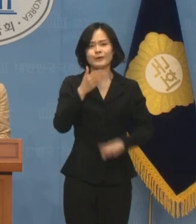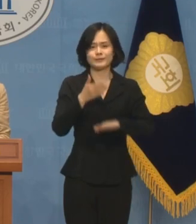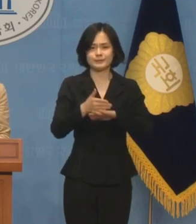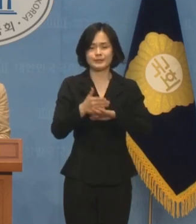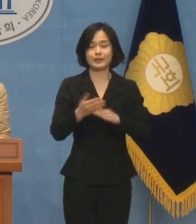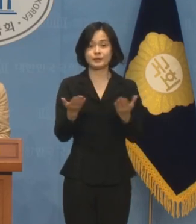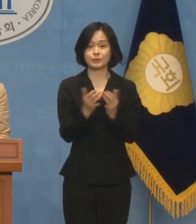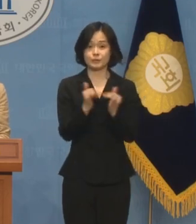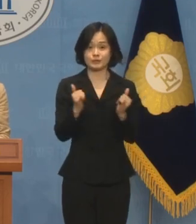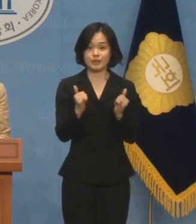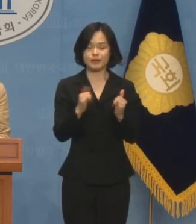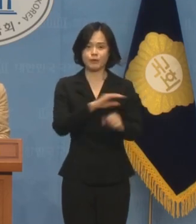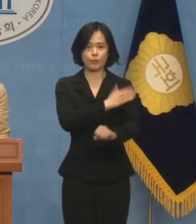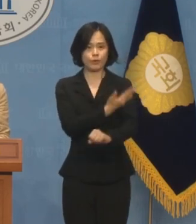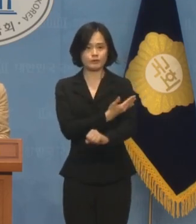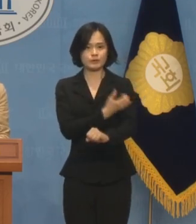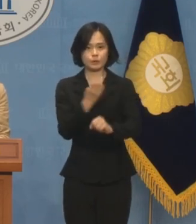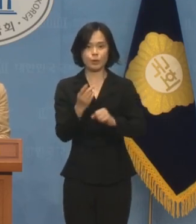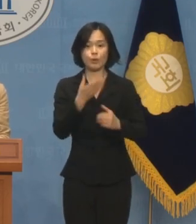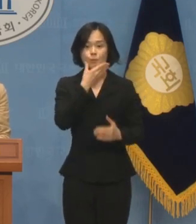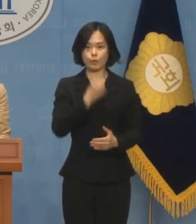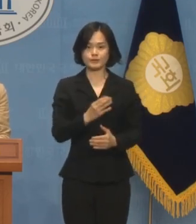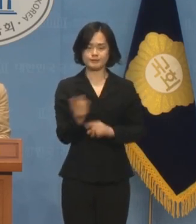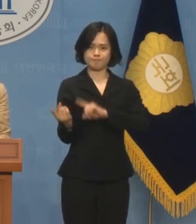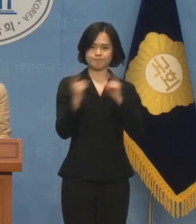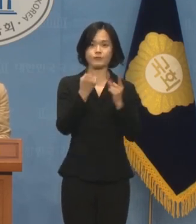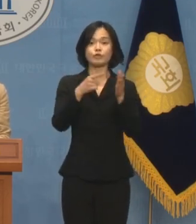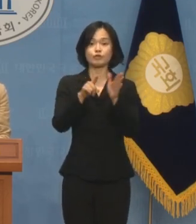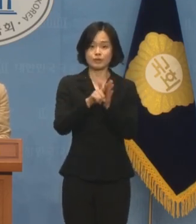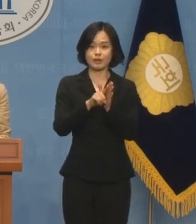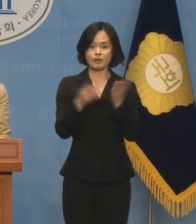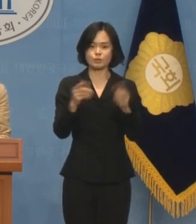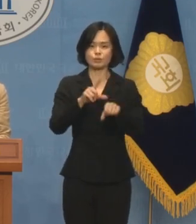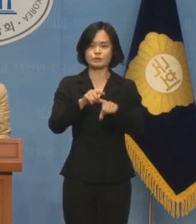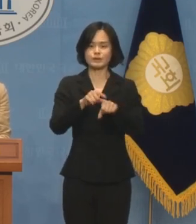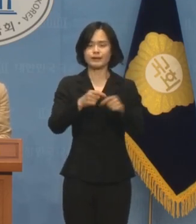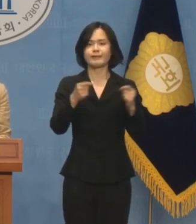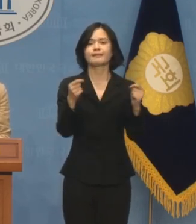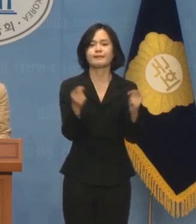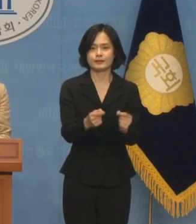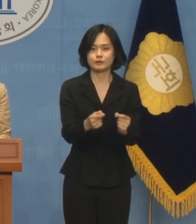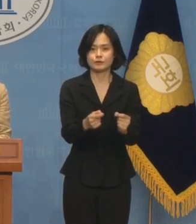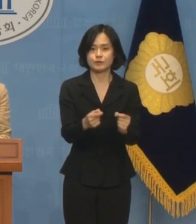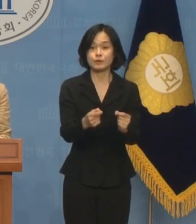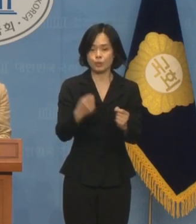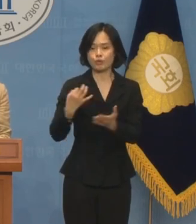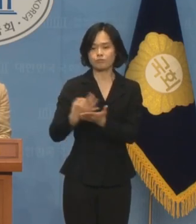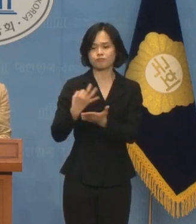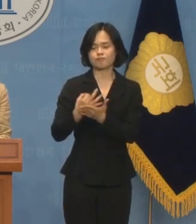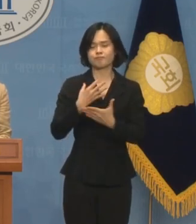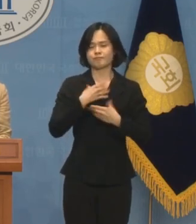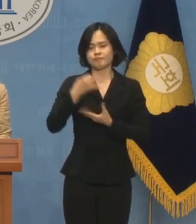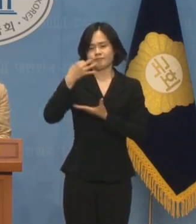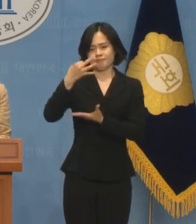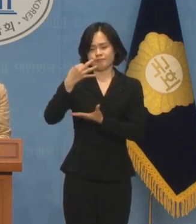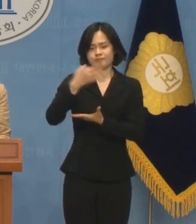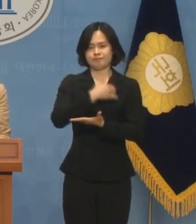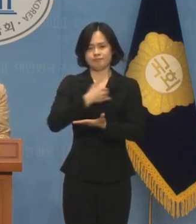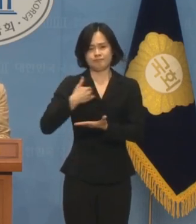복지 향상을 위해서는 노동시간 단축과 안정적인 소득 탄탄한 사회 안전망 등이